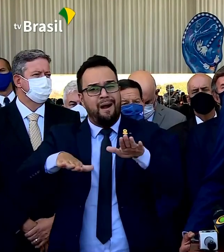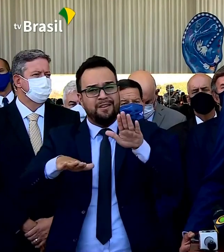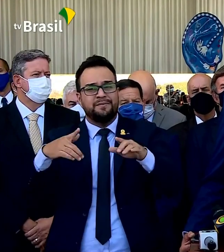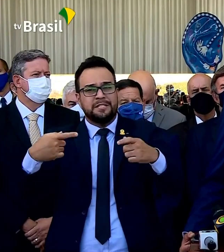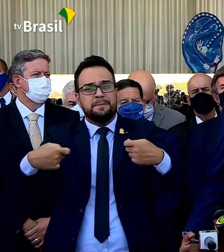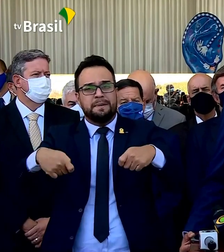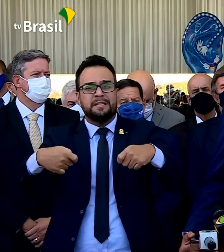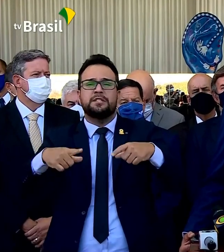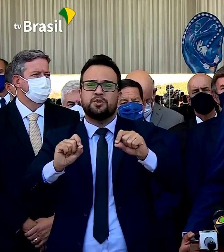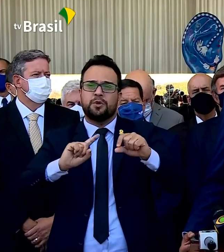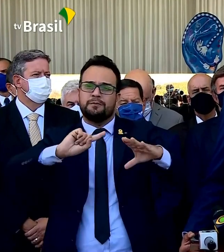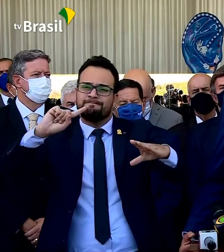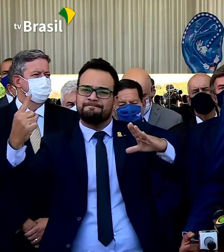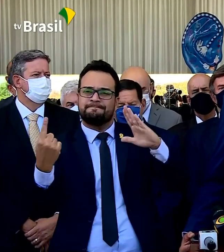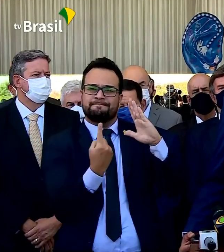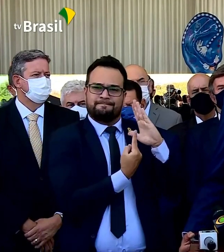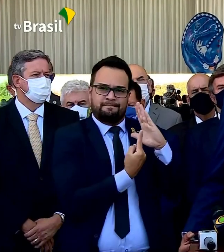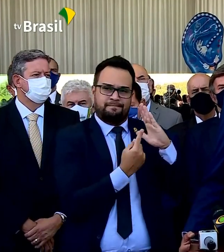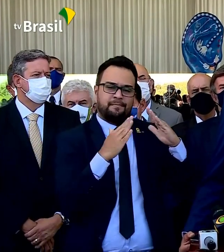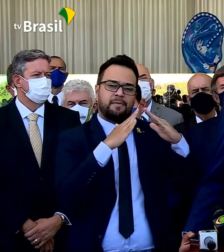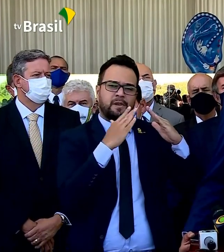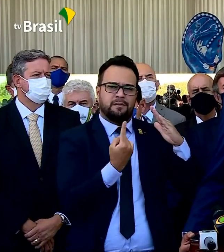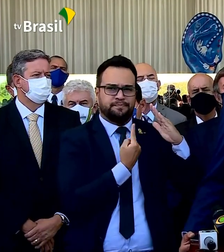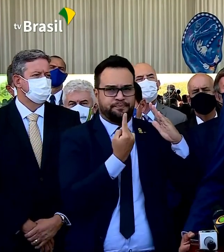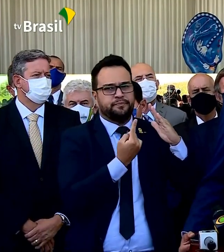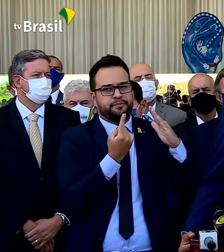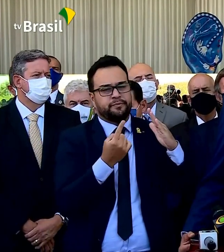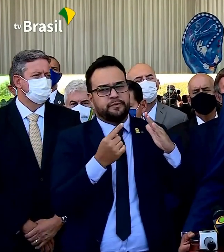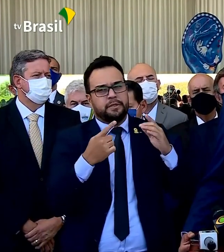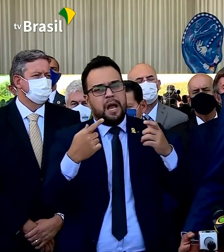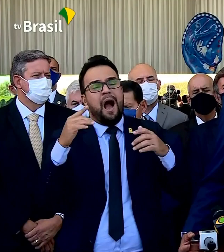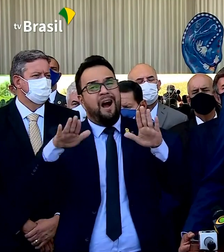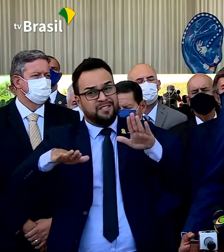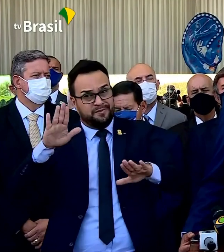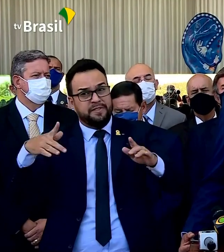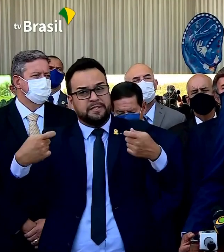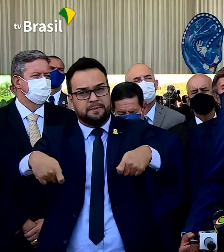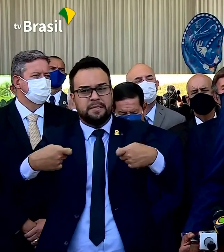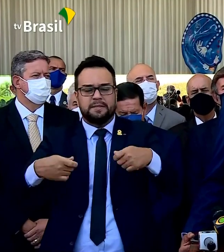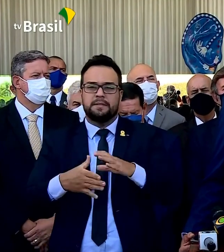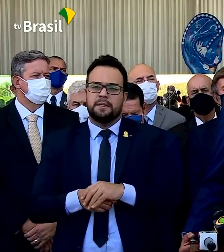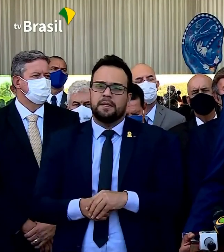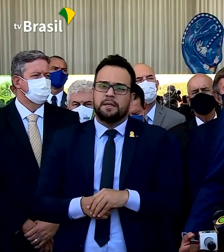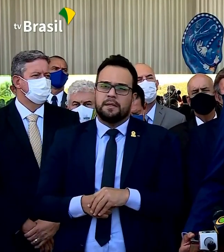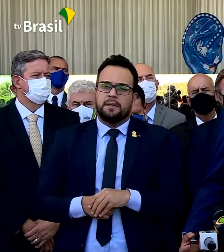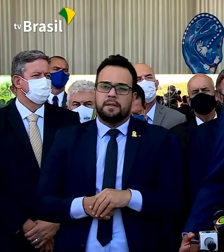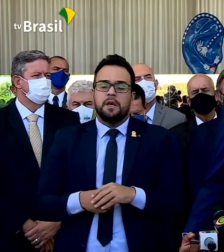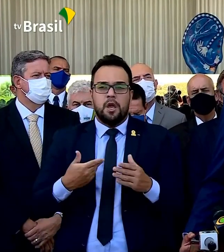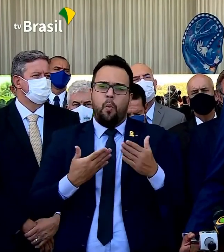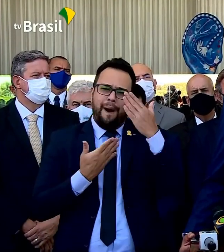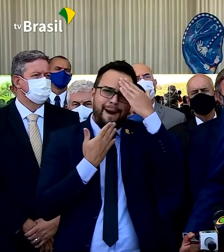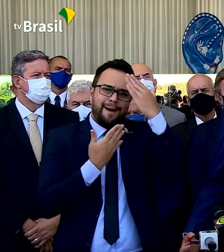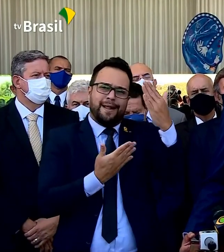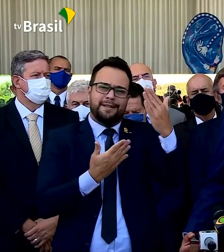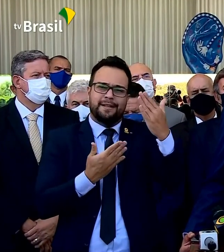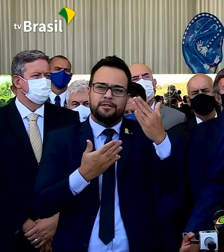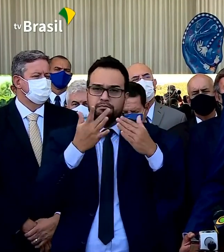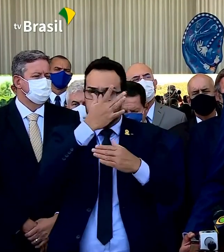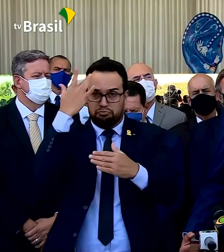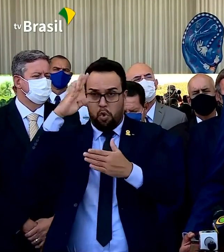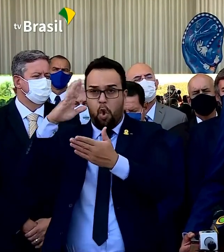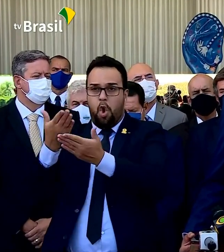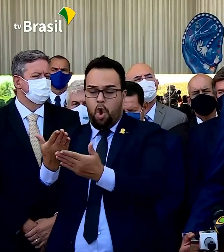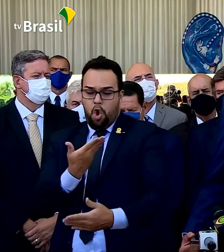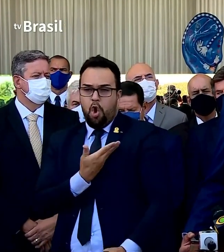o isolamento social. Eu concluo agradecendo em nome dos colegas que me credenciaram a falar, com a responsabilidade